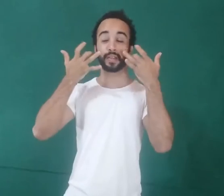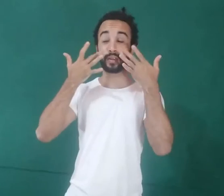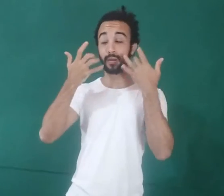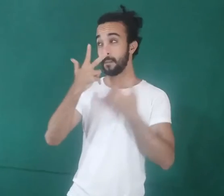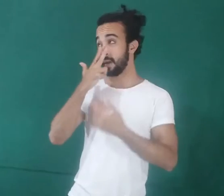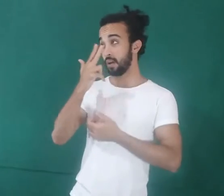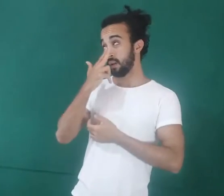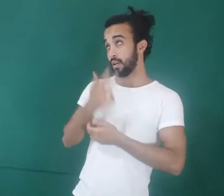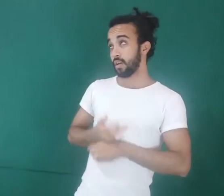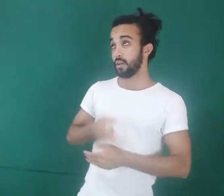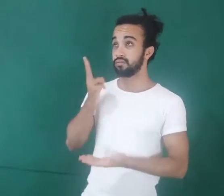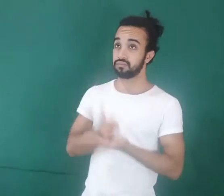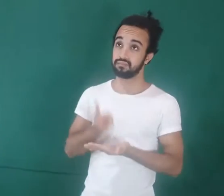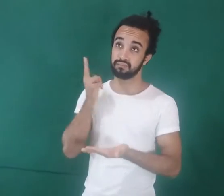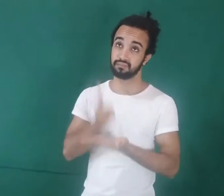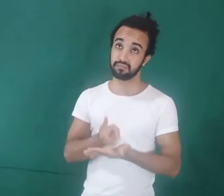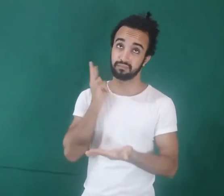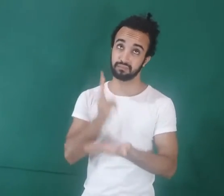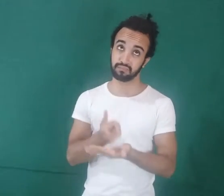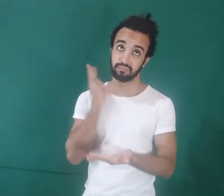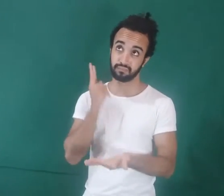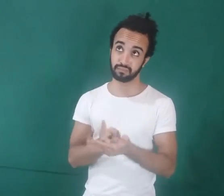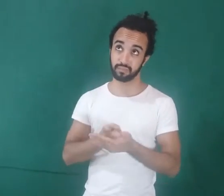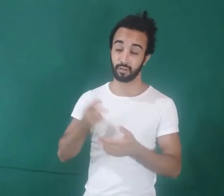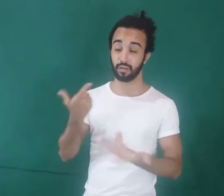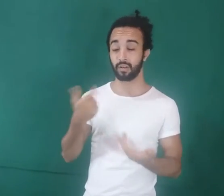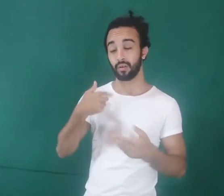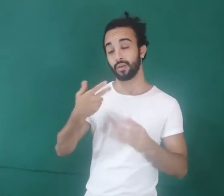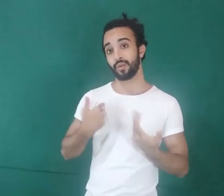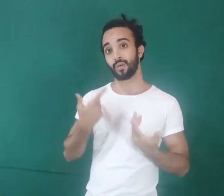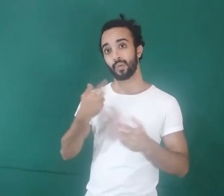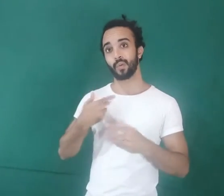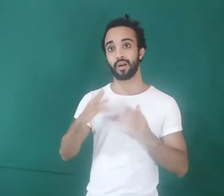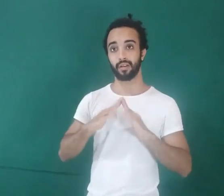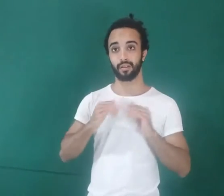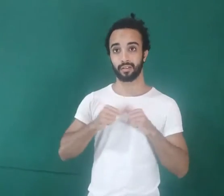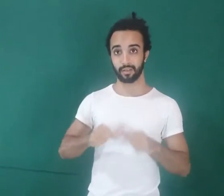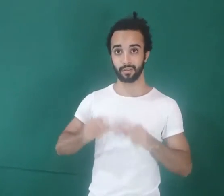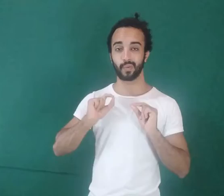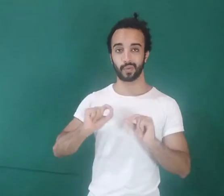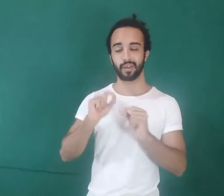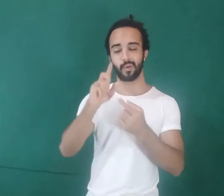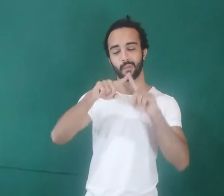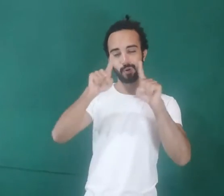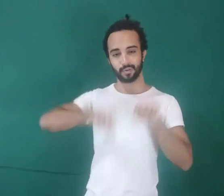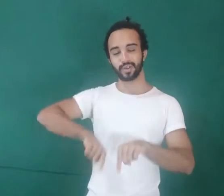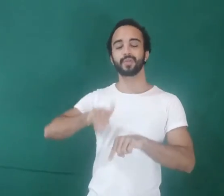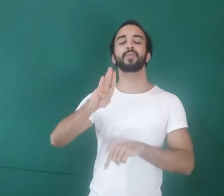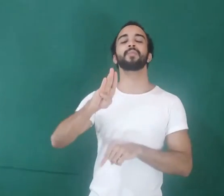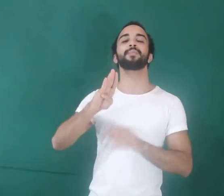um eterno looping da quarentena. Esse é o projeto do Bote de Teatro, aqui de Recife. E nele a